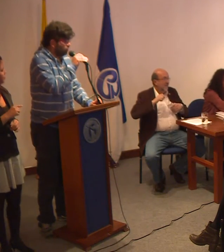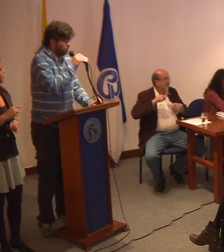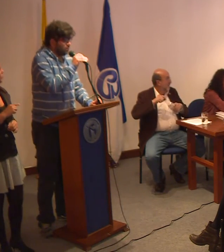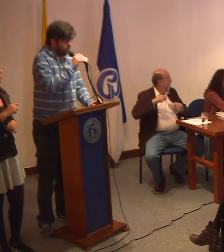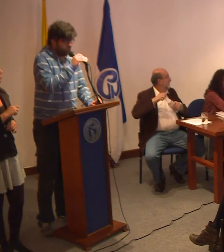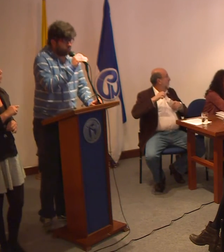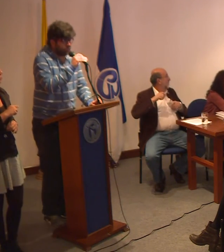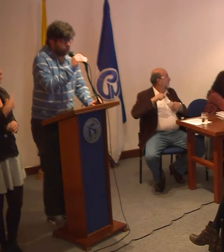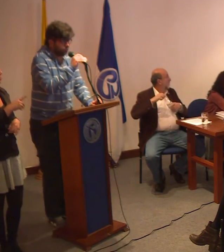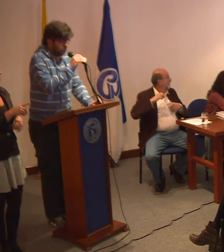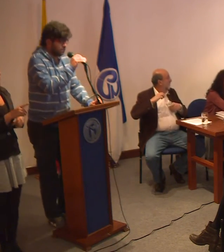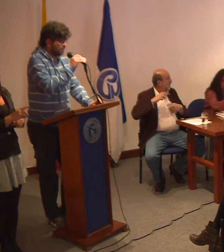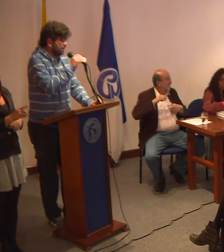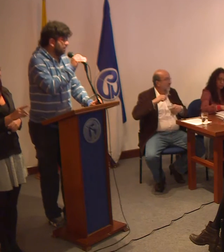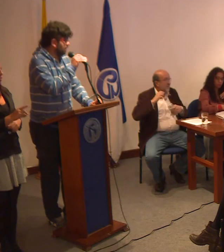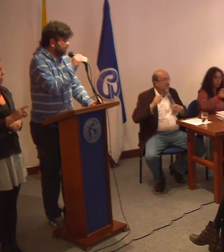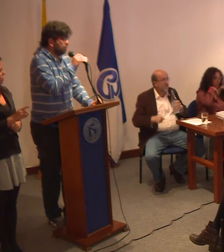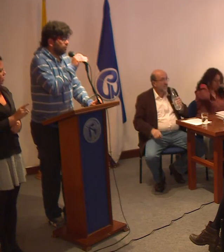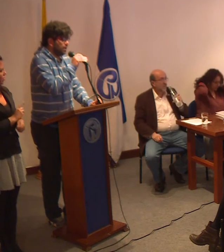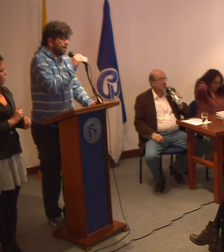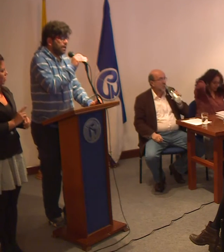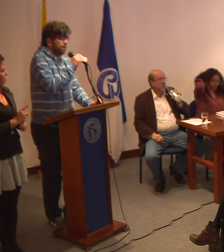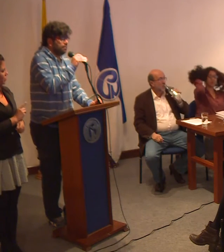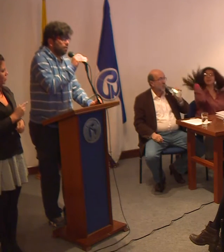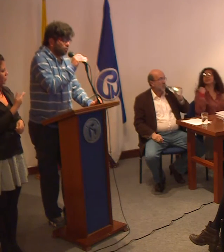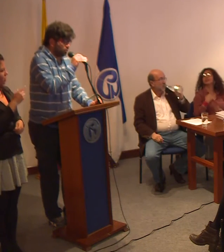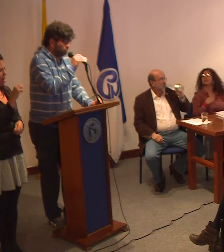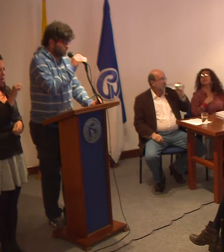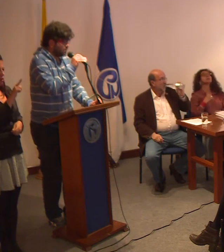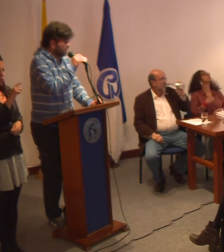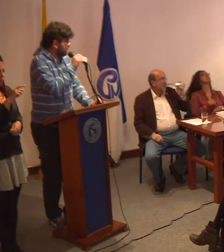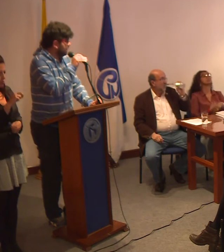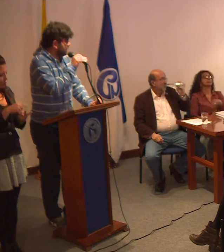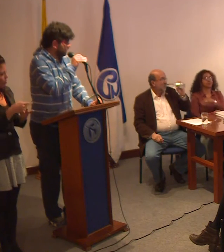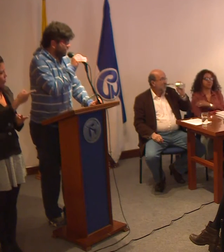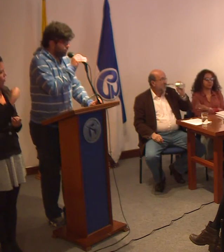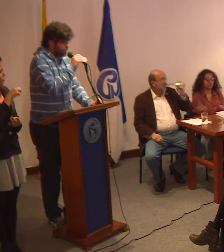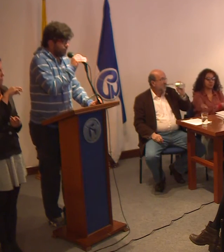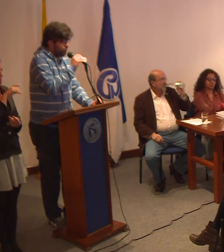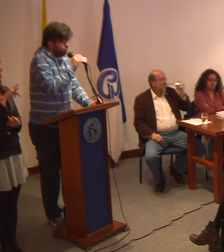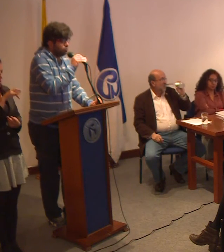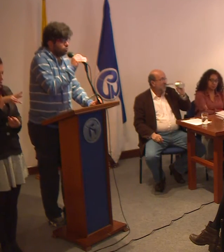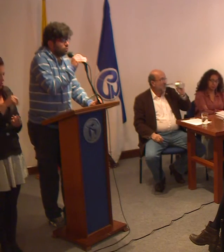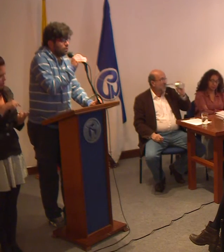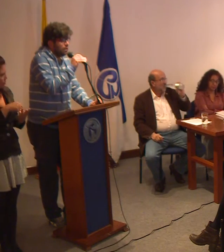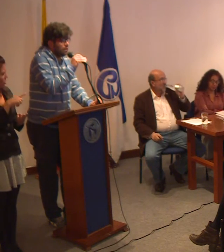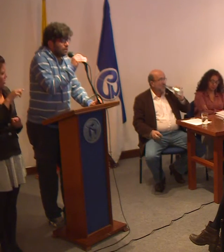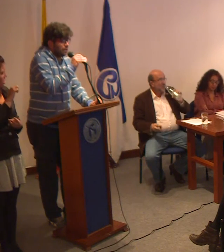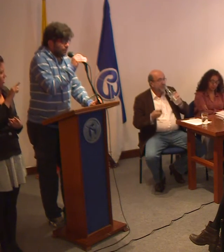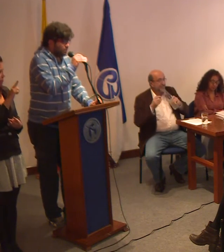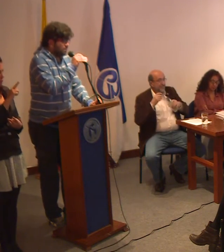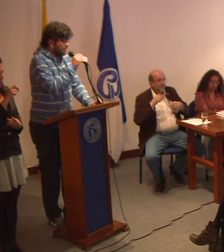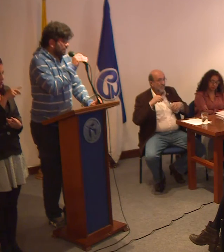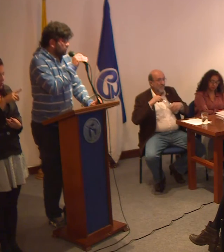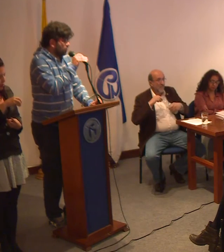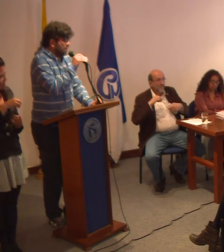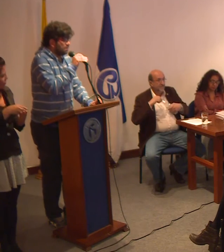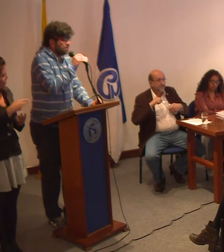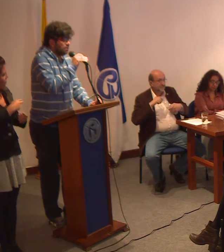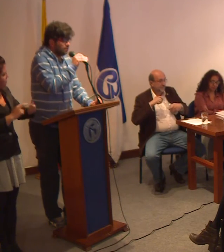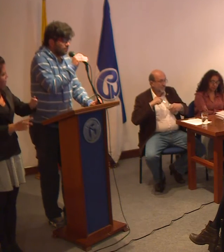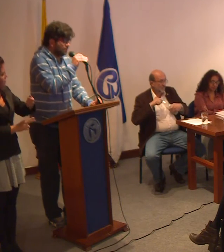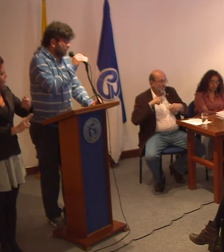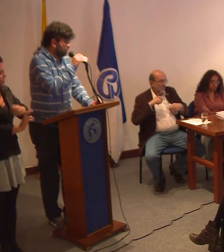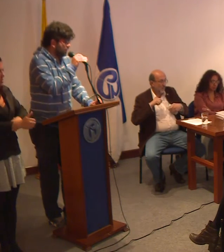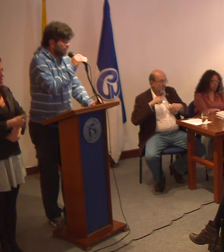Alfonso Torres, el decano Miguel Bautista, Mauricio Bautista, el decano Miguel Alfonso, las